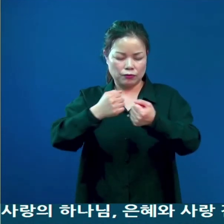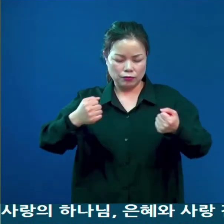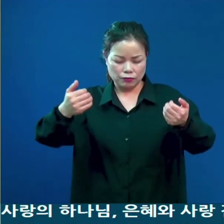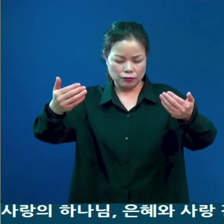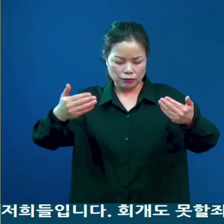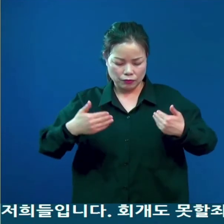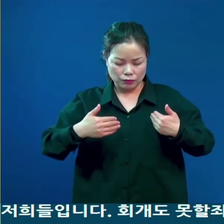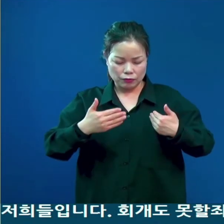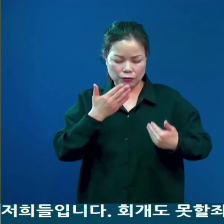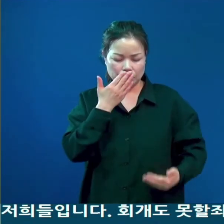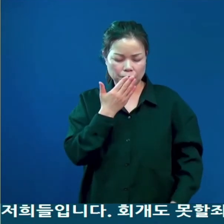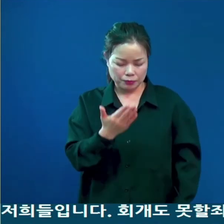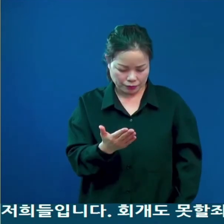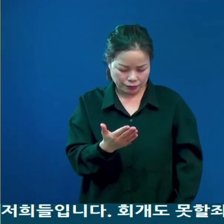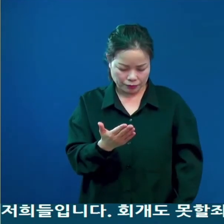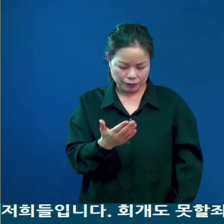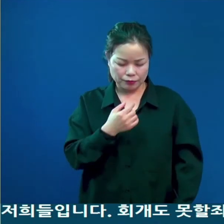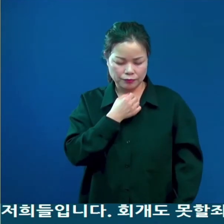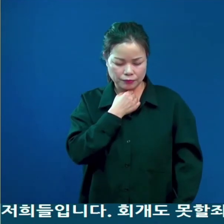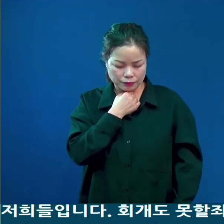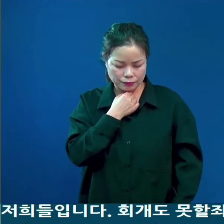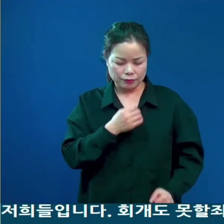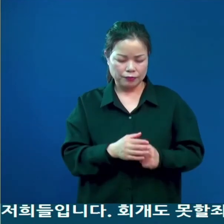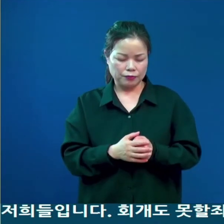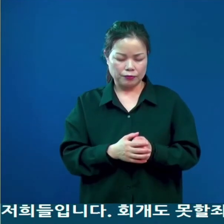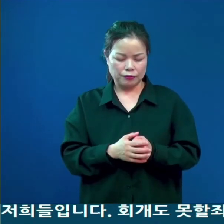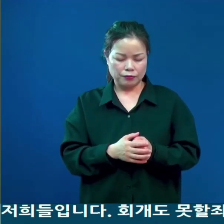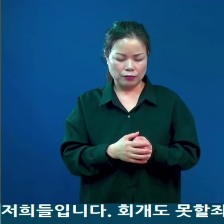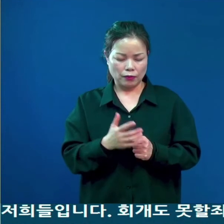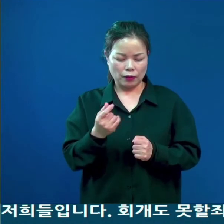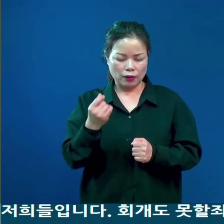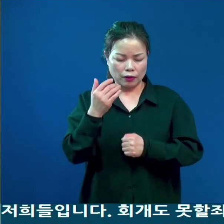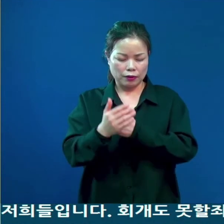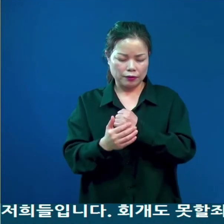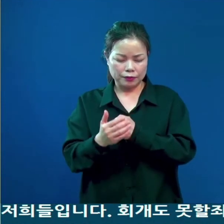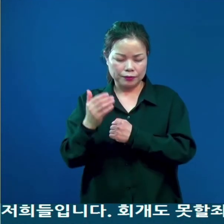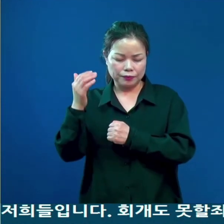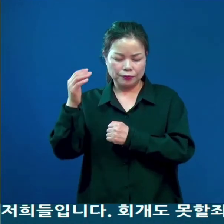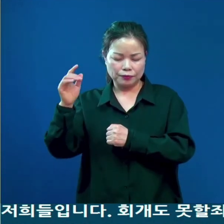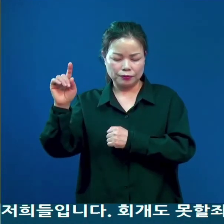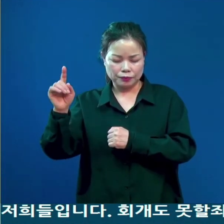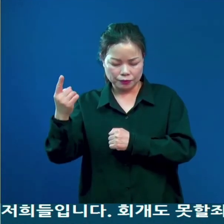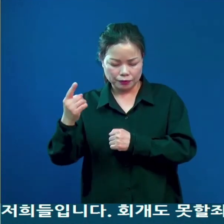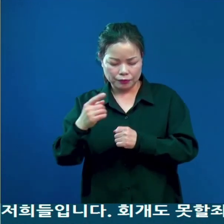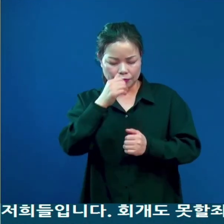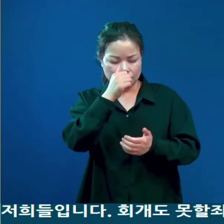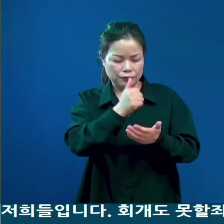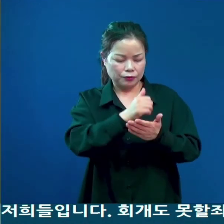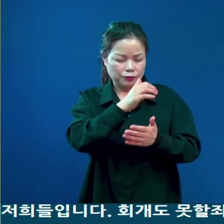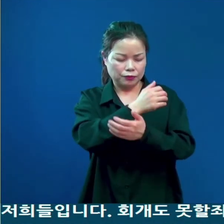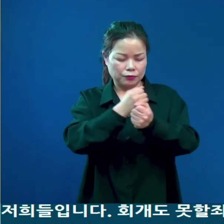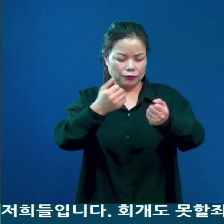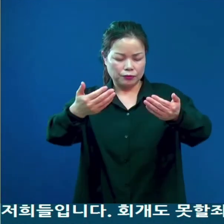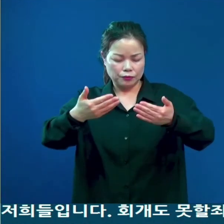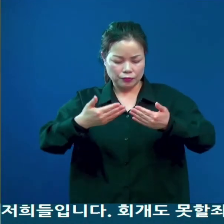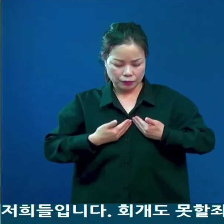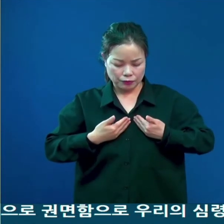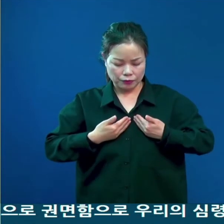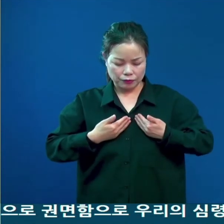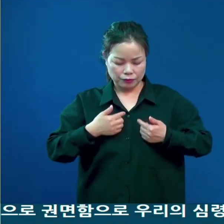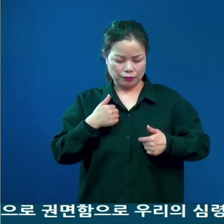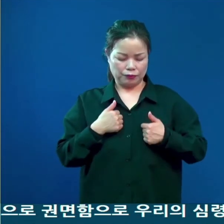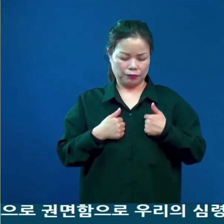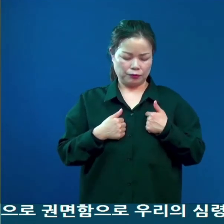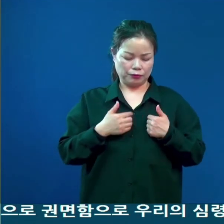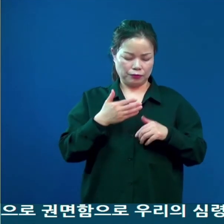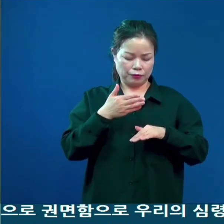구하며 나아갈 수 있기를 원합니다. 아버지여, 그렇게 해요. 다윗이 이 죄에서 용서함을 받고